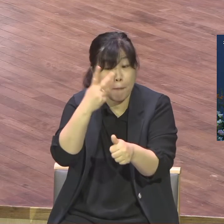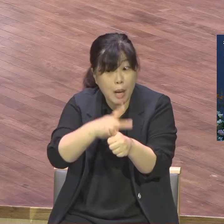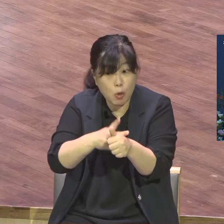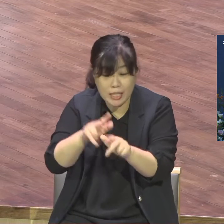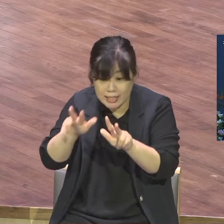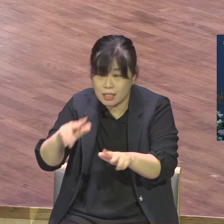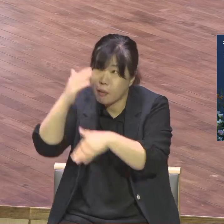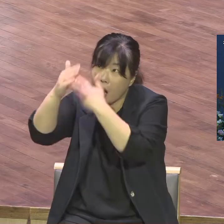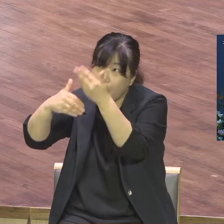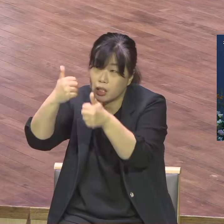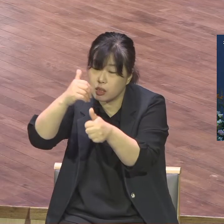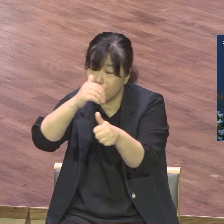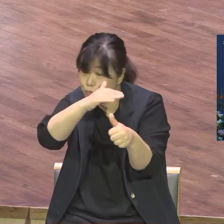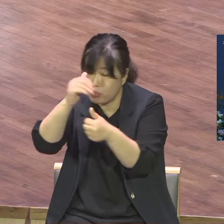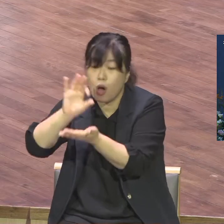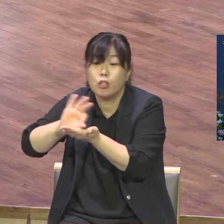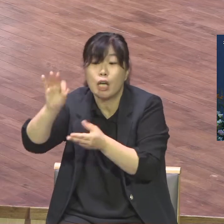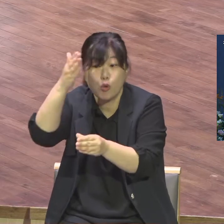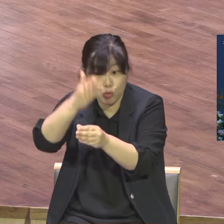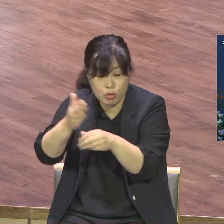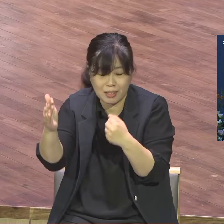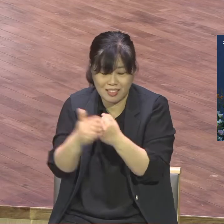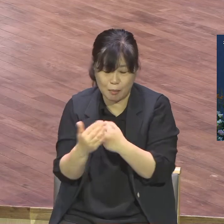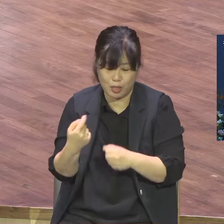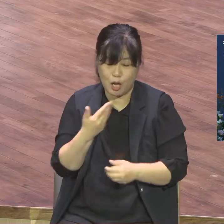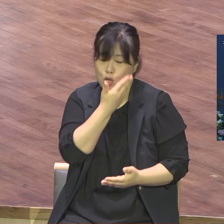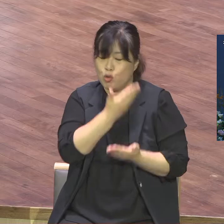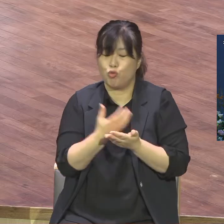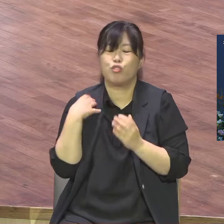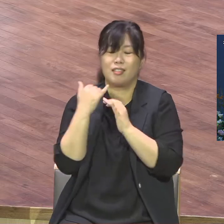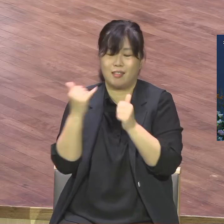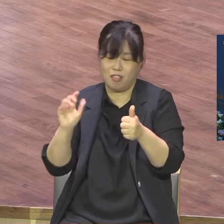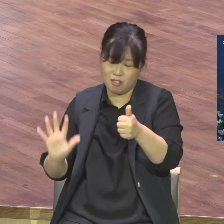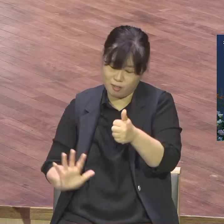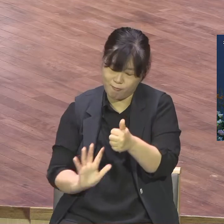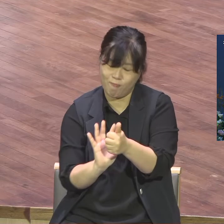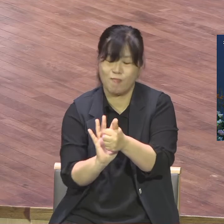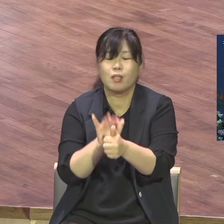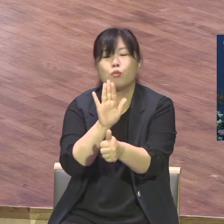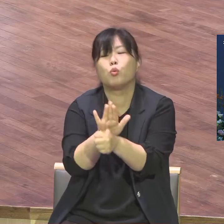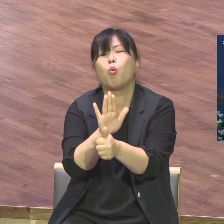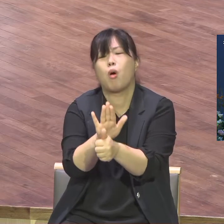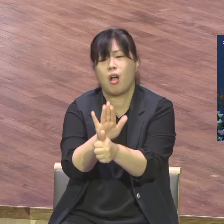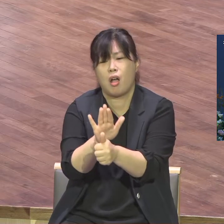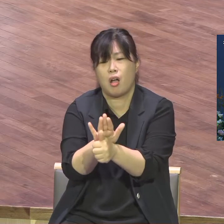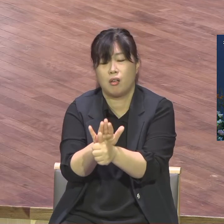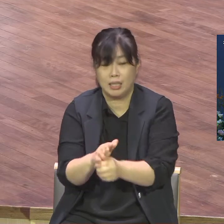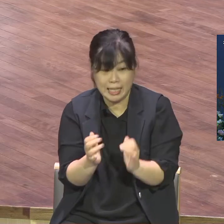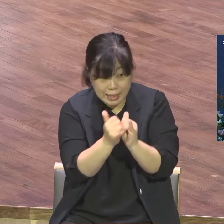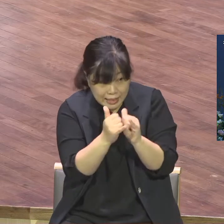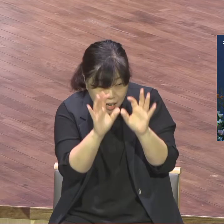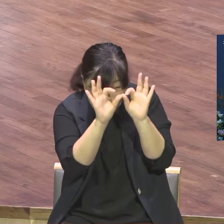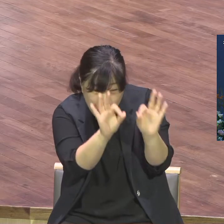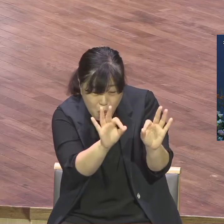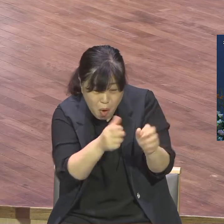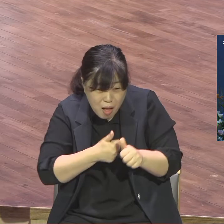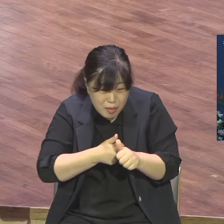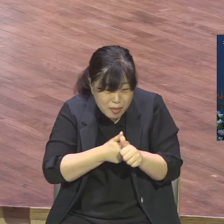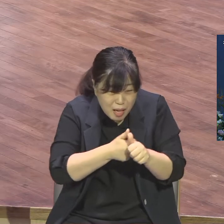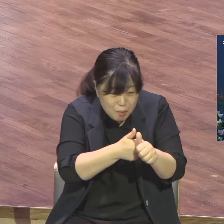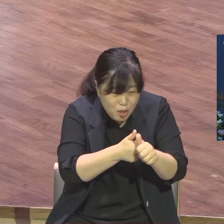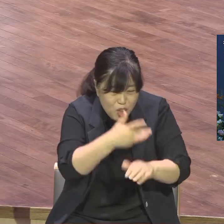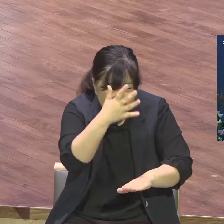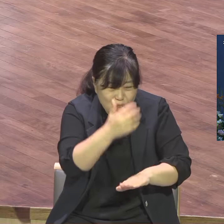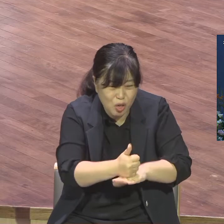돼요. 그래야 하나님 기분이 안 나쁘다고. 사람 통해 시작되면 안 돼요. 어느 날 변질돼요. 인간은 다 변질돼. 니네 할 거